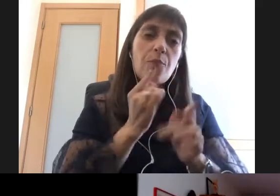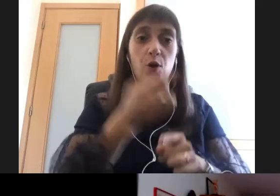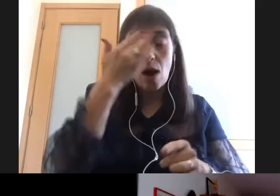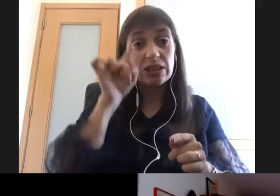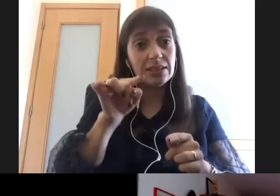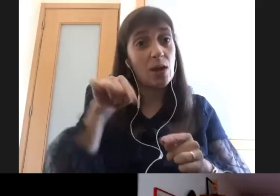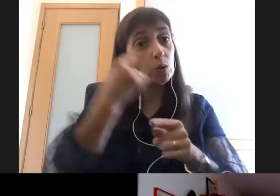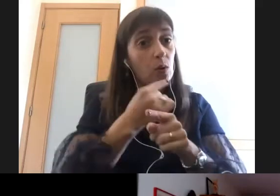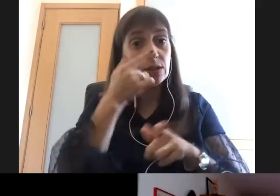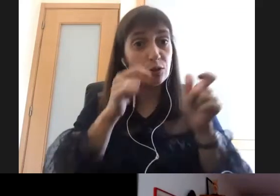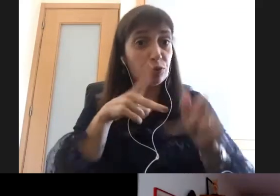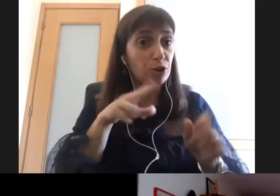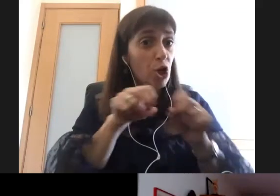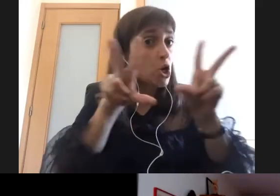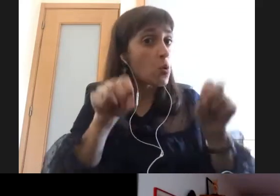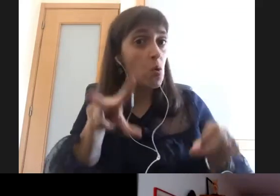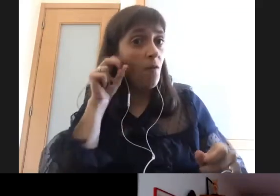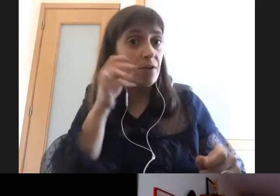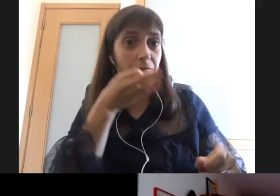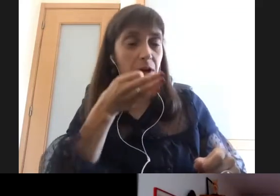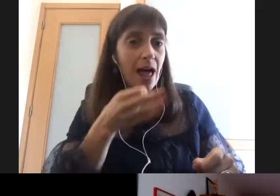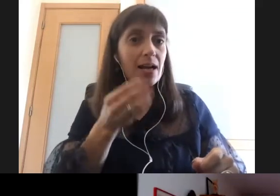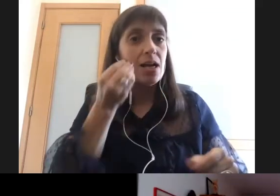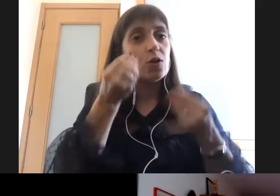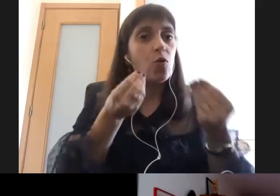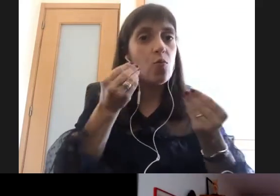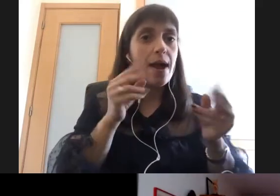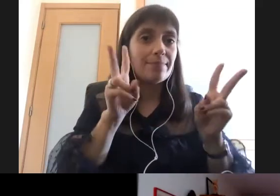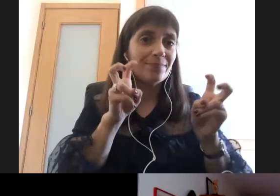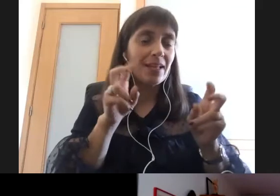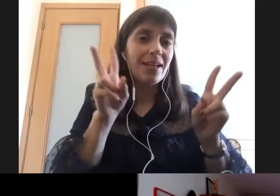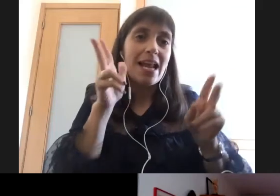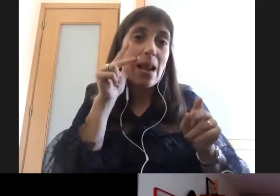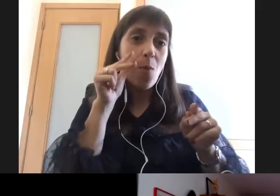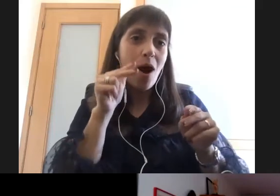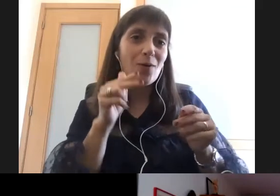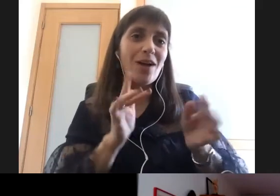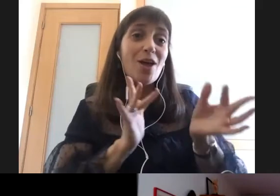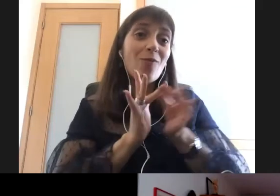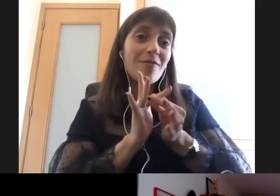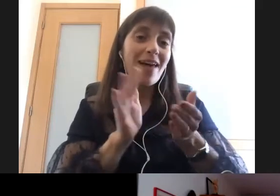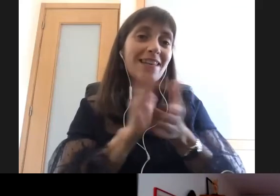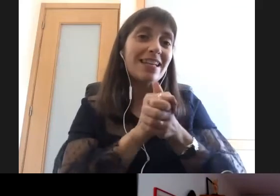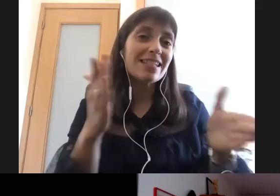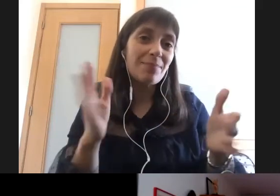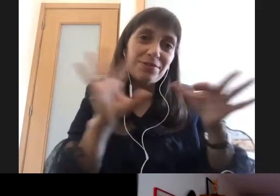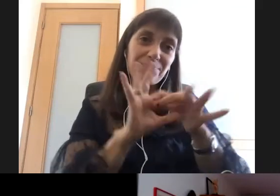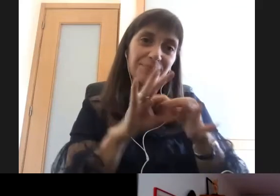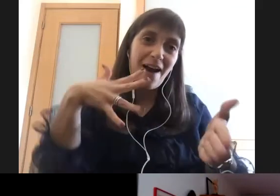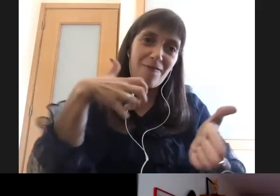falar do nosso namoro, noivado, e até casamento com o fascismo no Brasil.